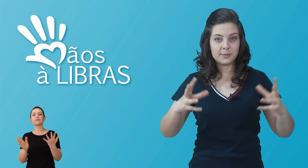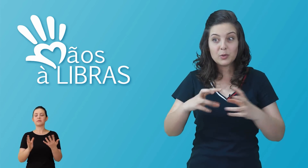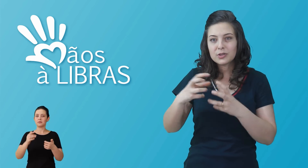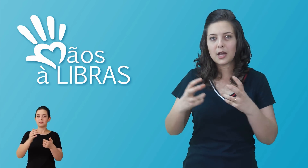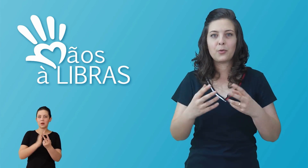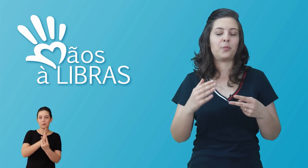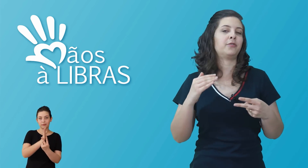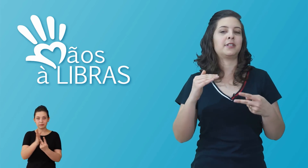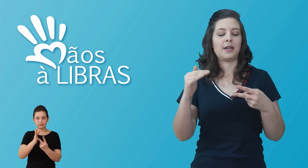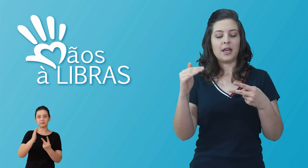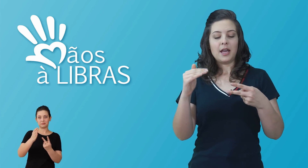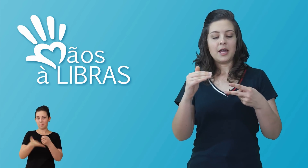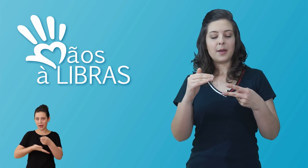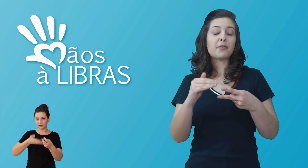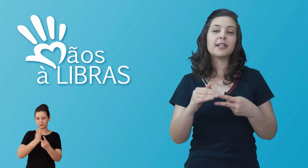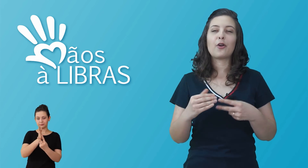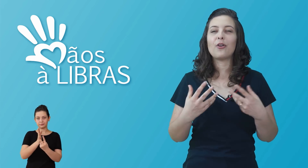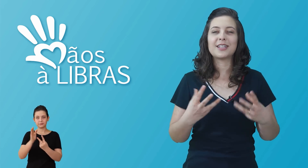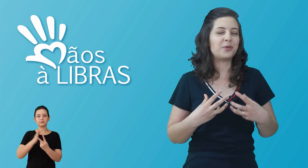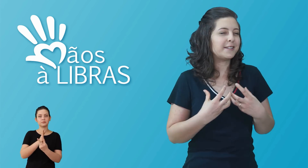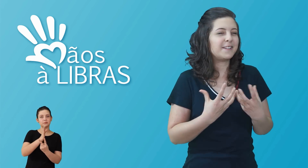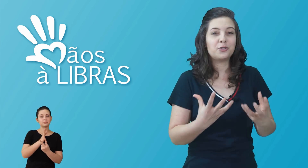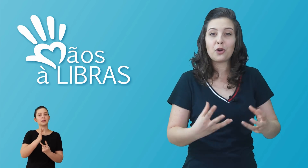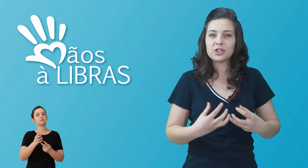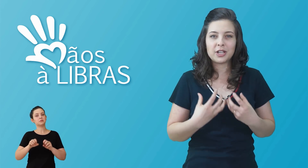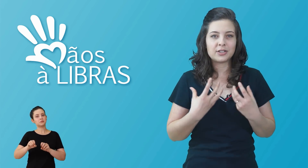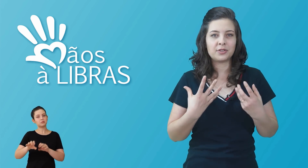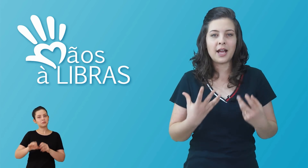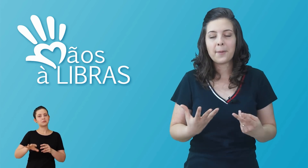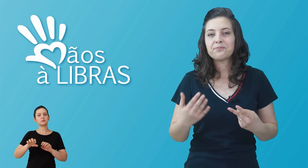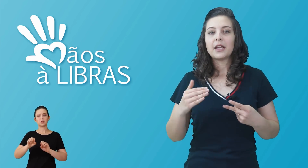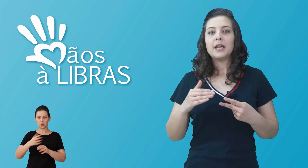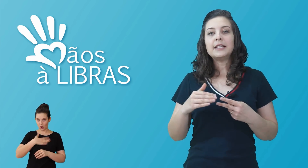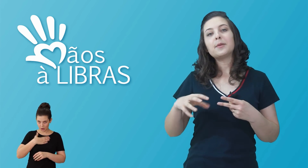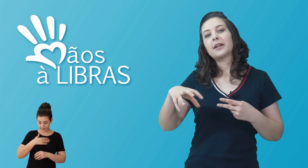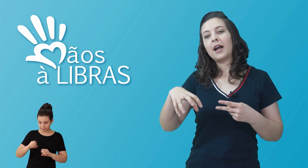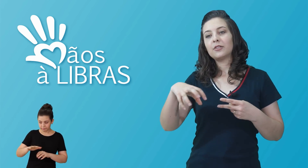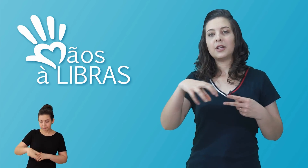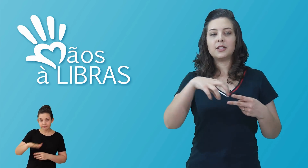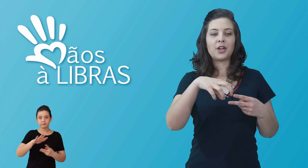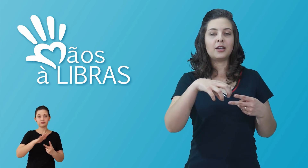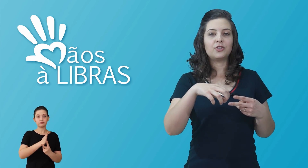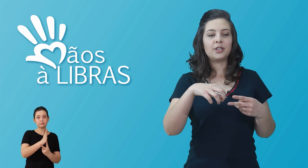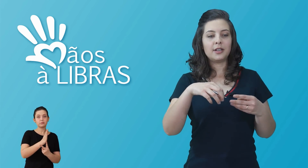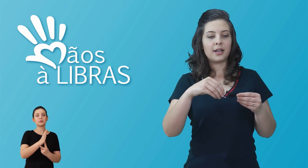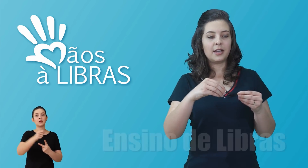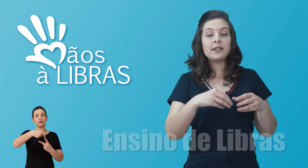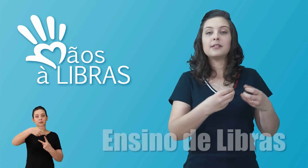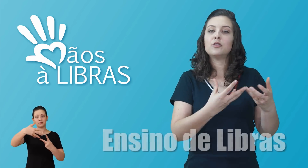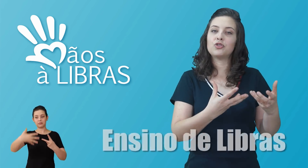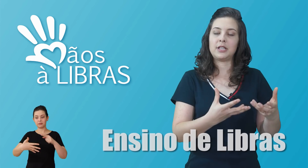vou esmiuçar um pouco para você. Para você que gosta do ensino, gosta de lecionar, nesse mercado existe a área